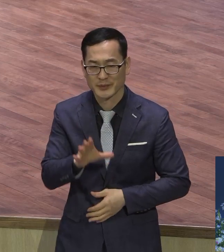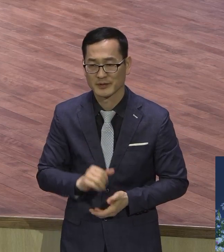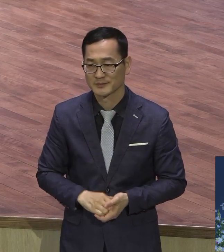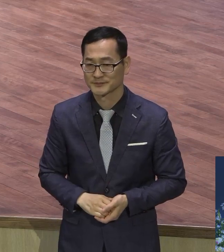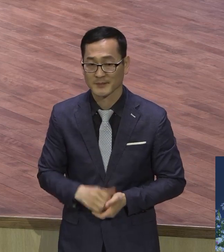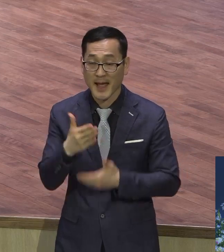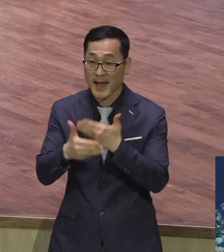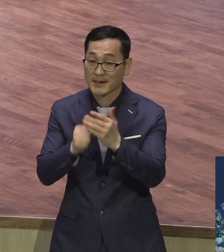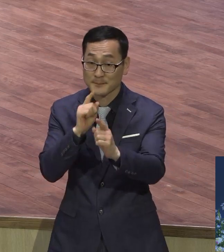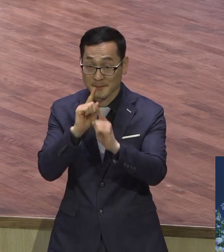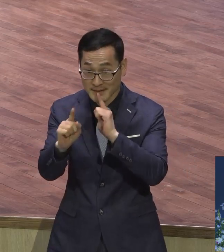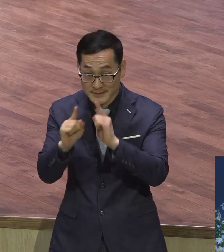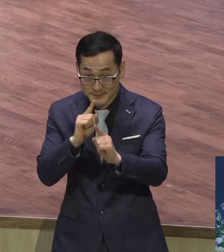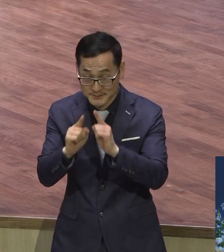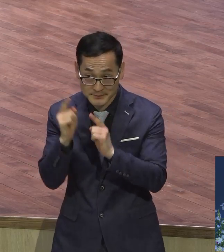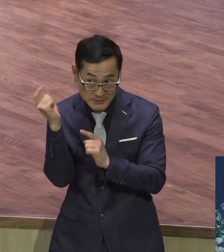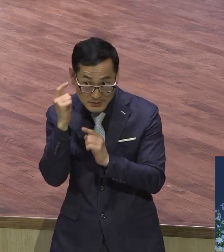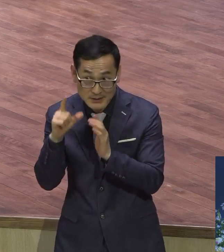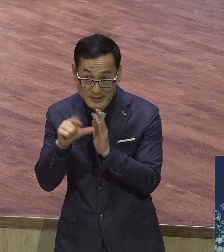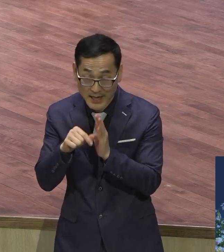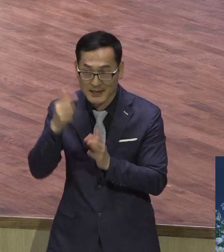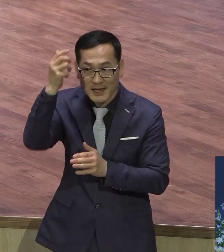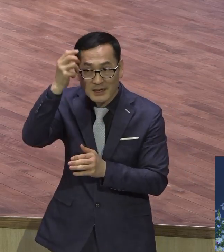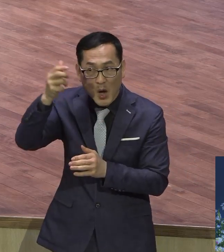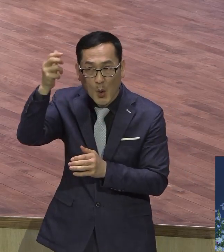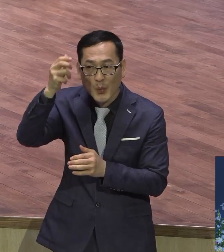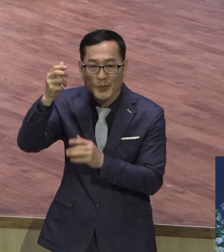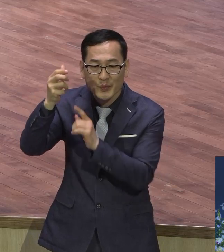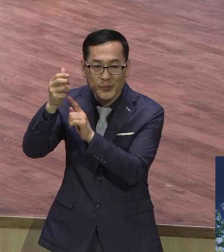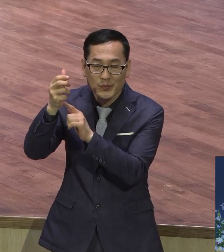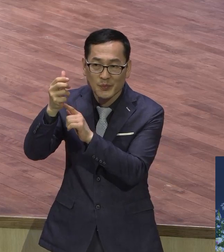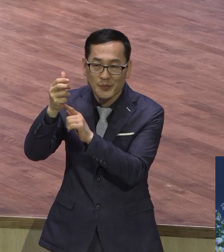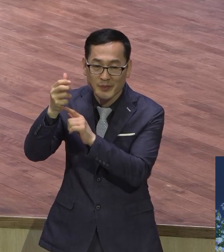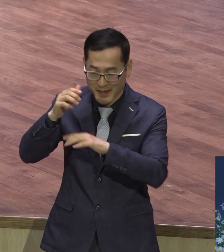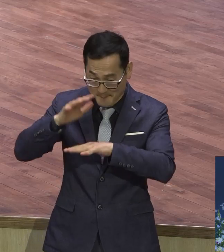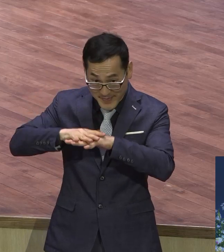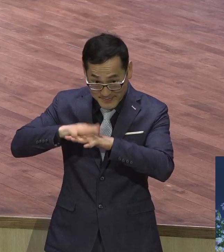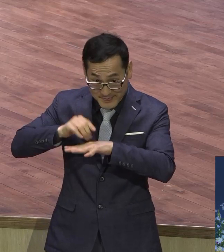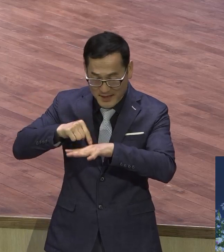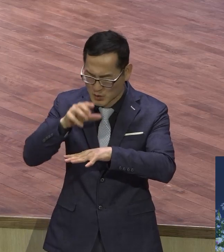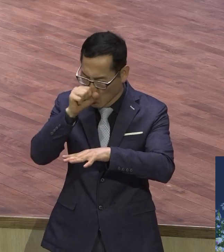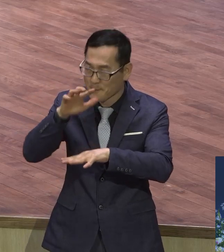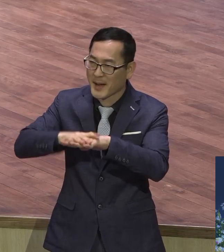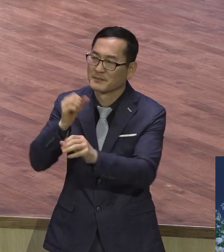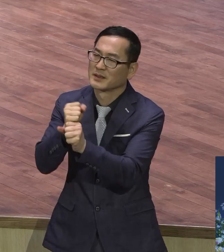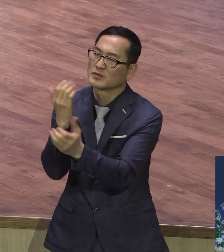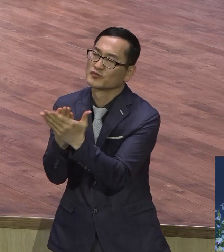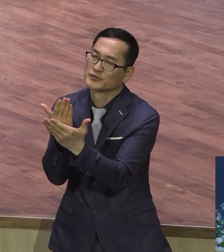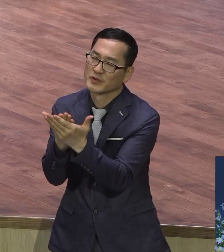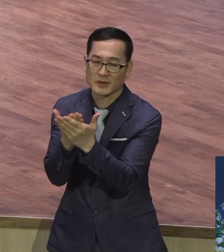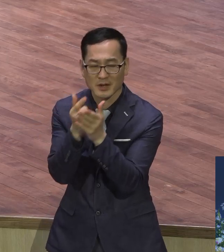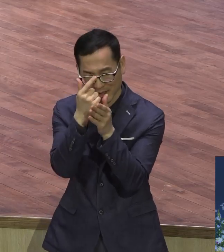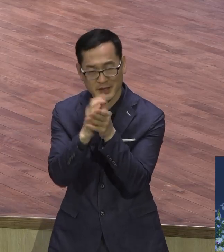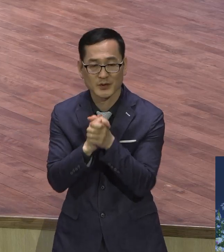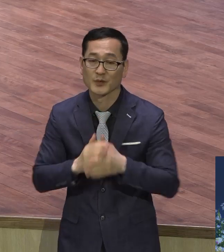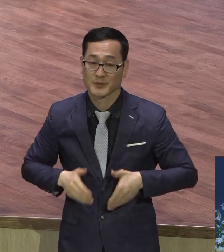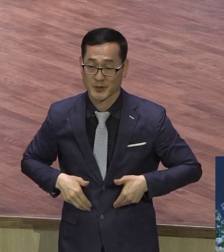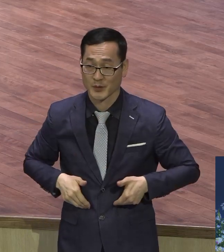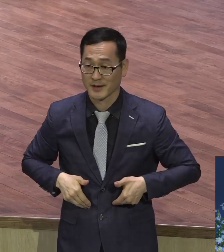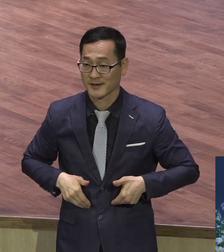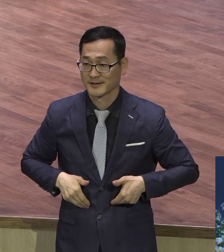하나님 말씀을 들을 때 하나님 내 오늘 영혼의 마음의 밭이 좋은 밭이 되어야 주옵소서. 좋은